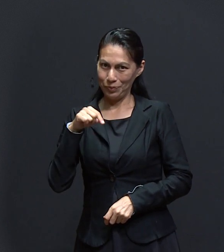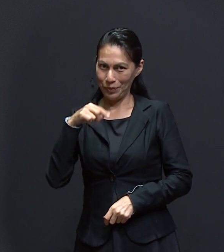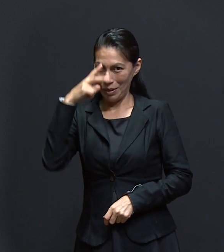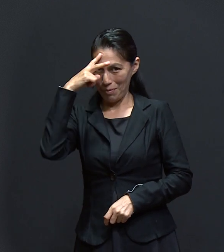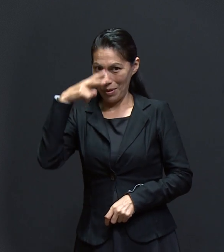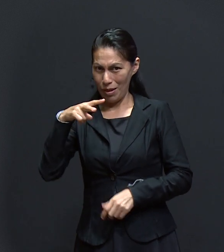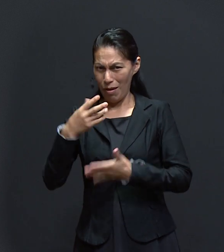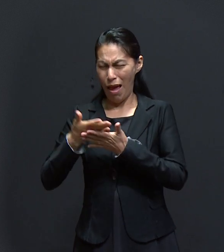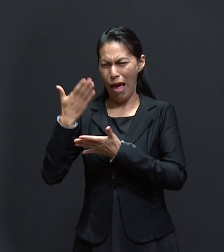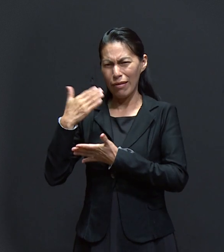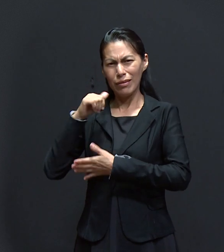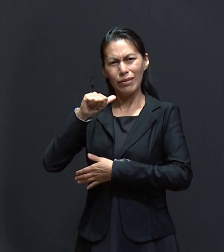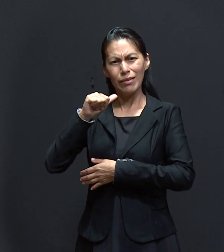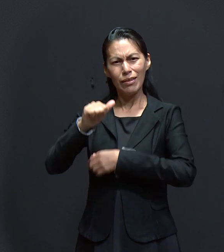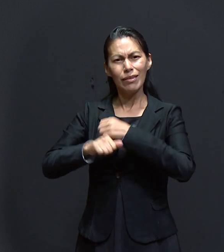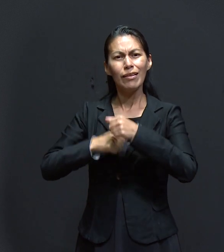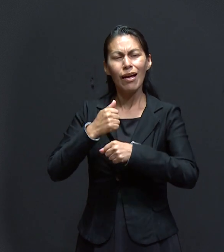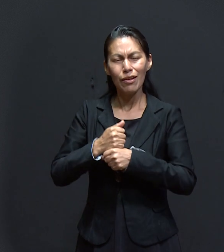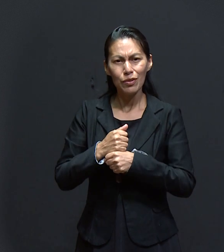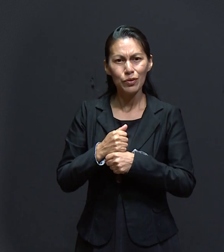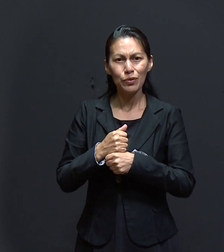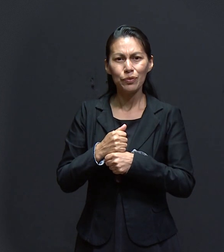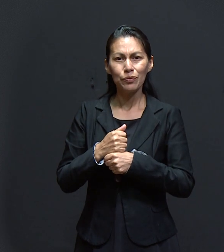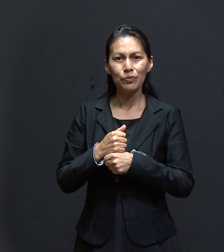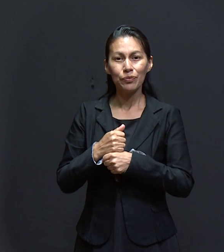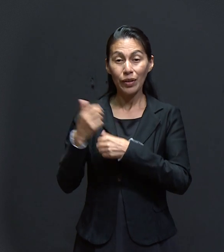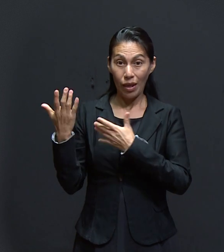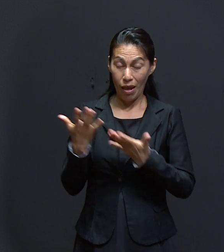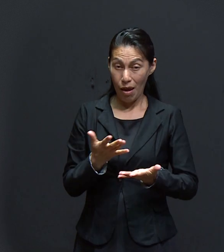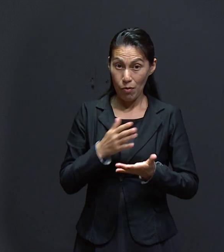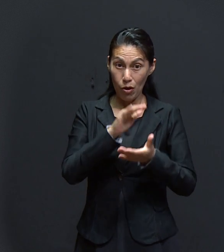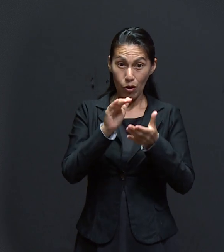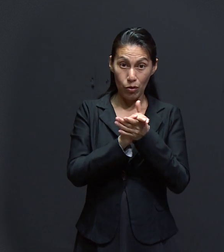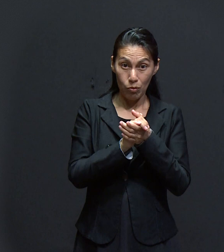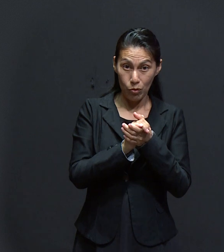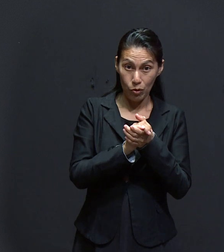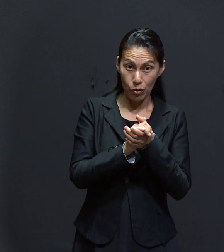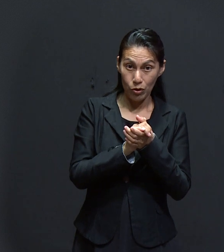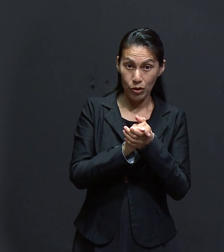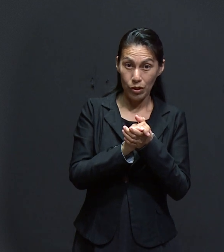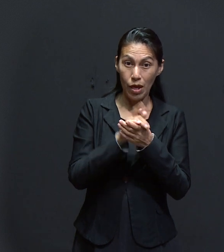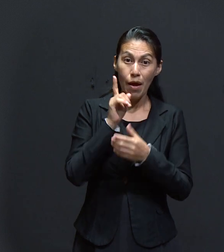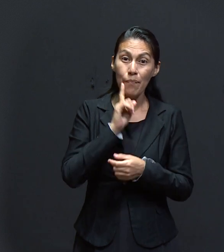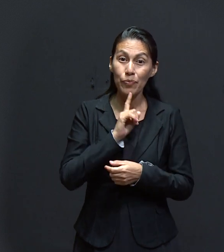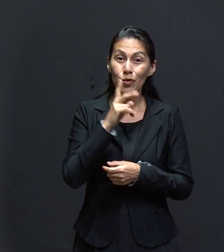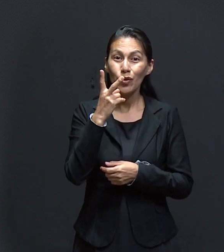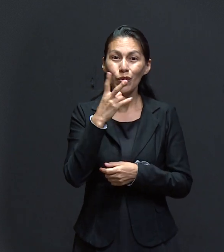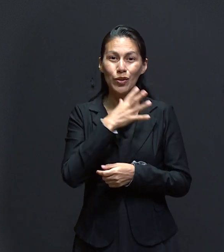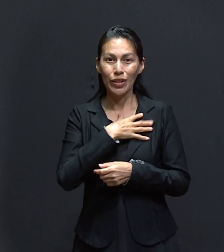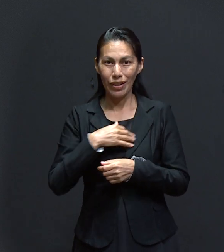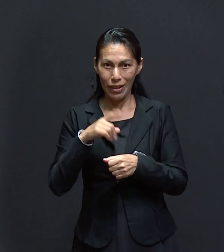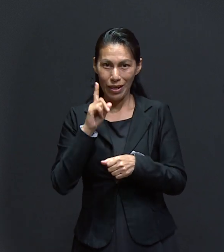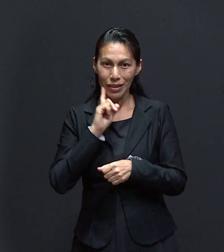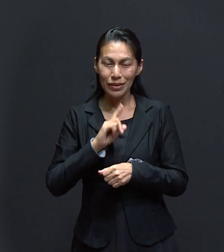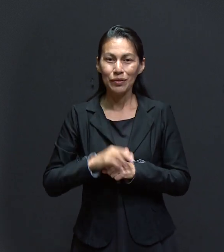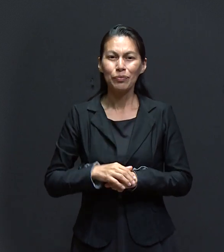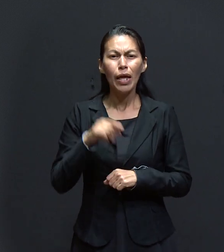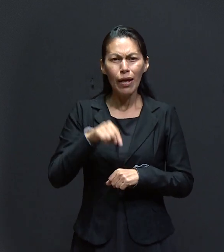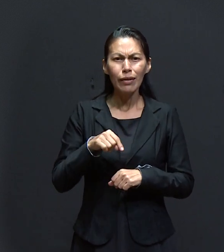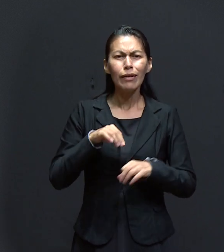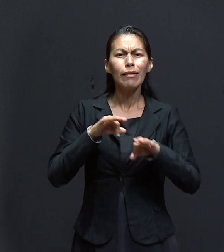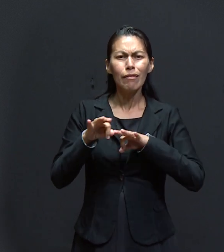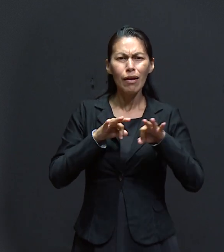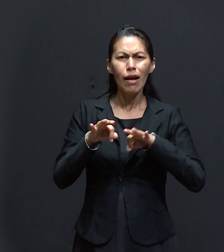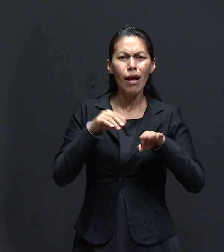y estoy aquí en méxico unos ya 16 años llegamos aquí con esposa con dos hijas